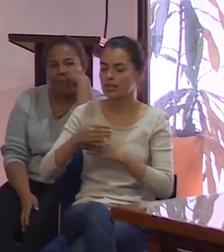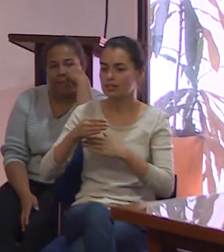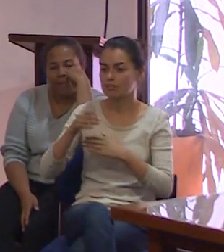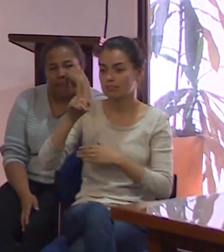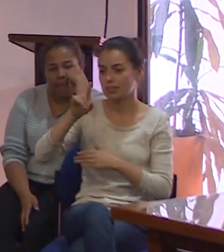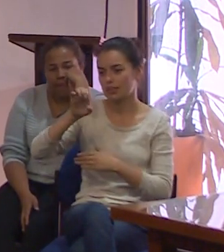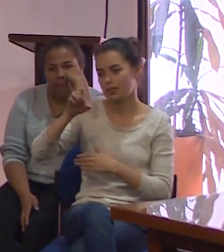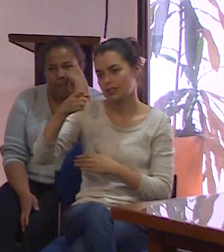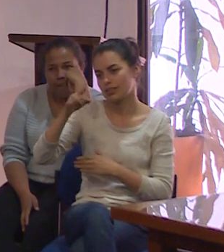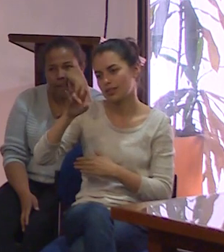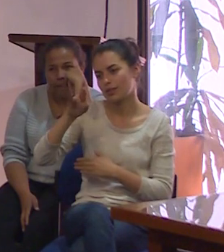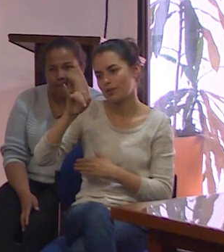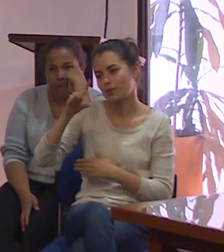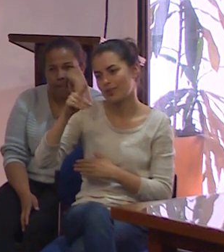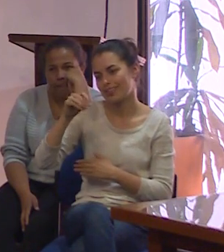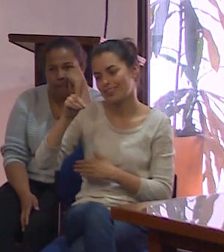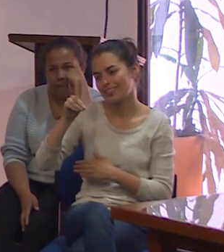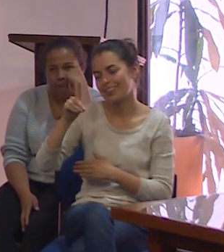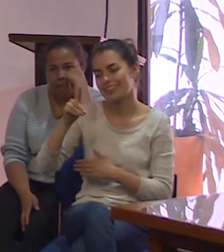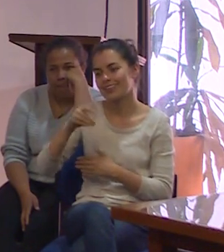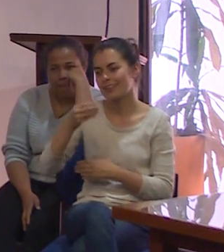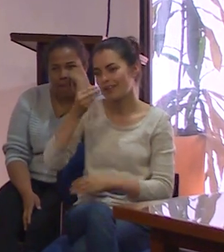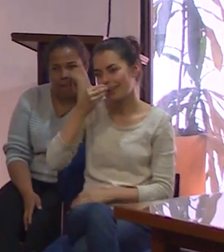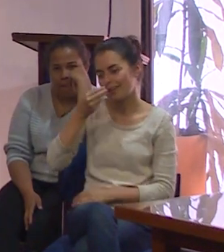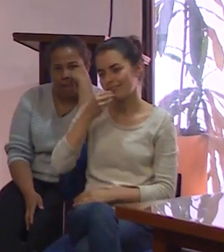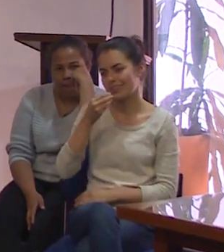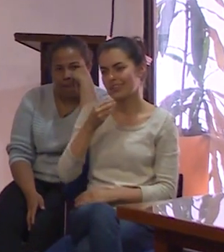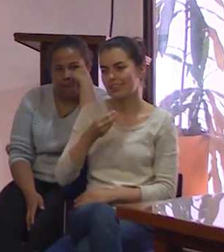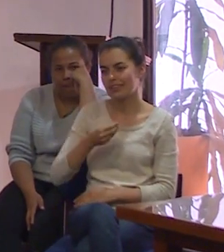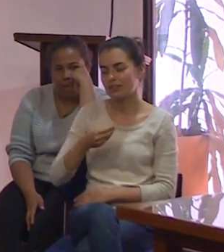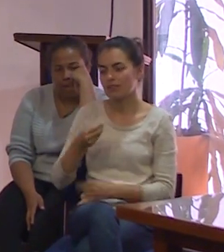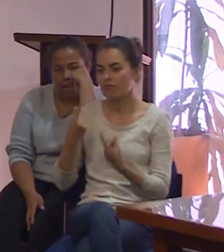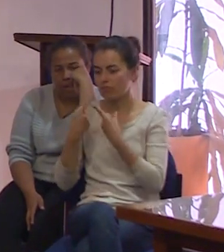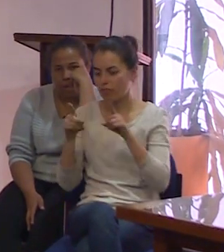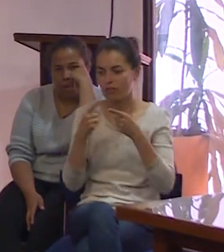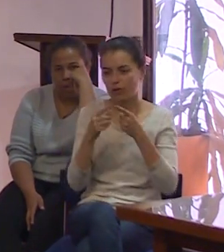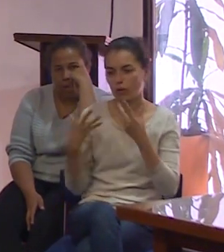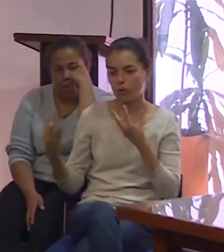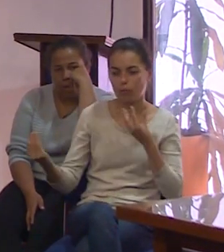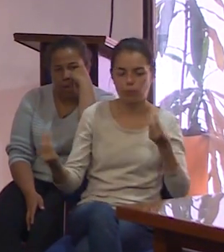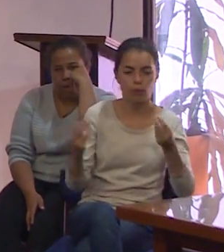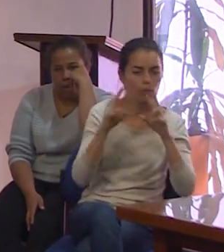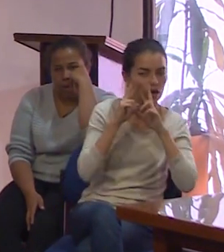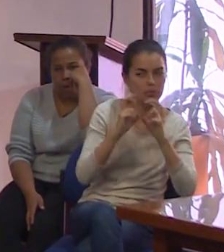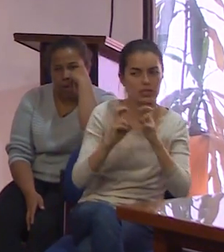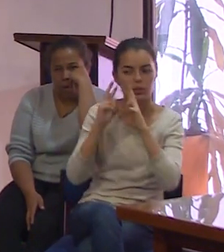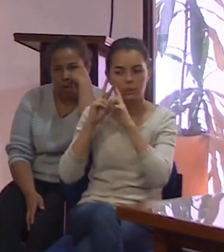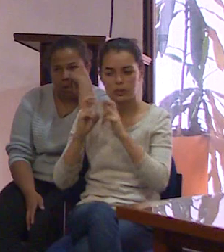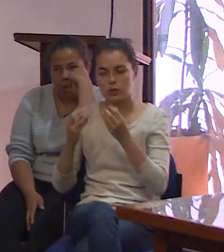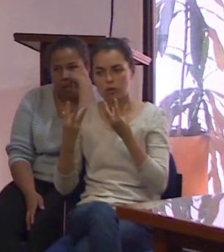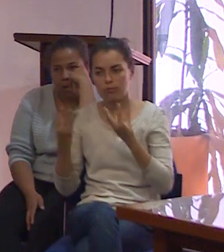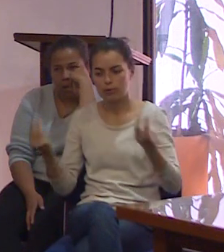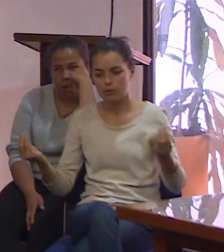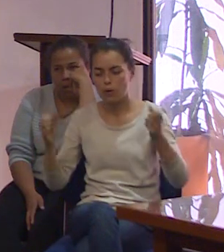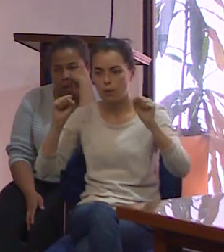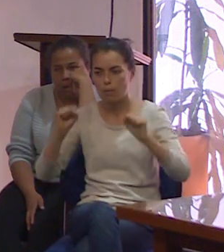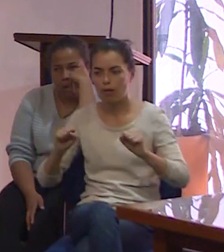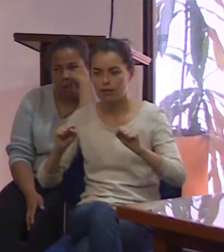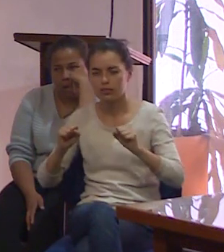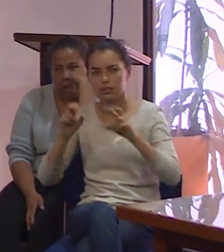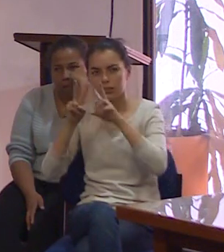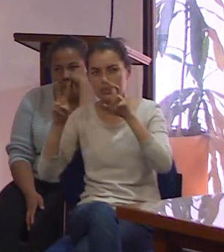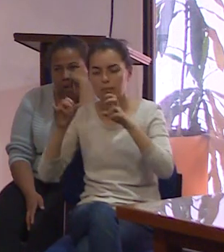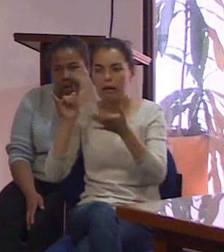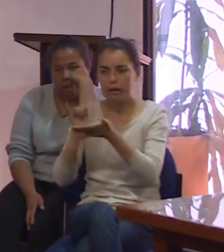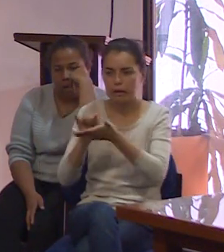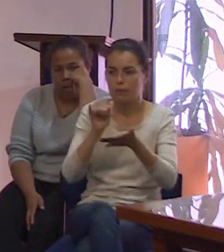alimentaria la podemos abordar diferentes grupos de investigación, tenemos que decir, frente a una problemática sentida